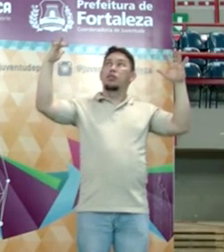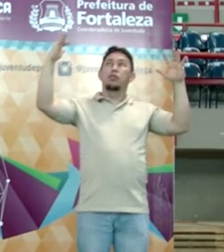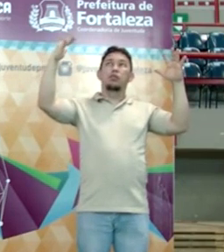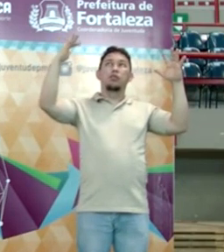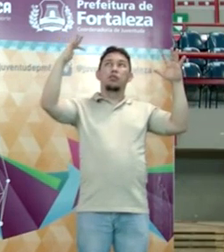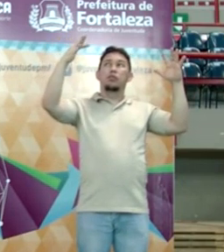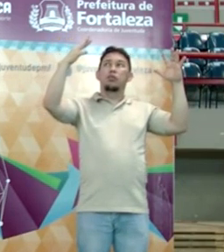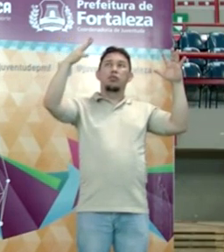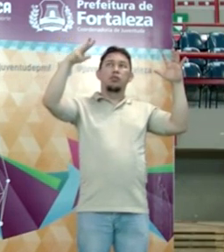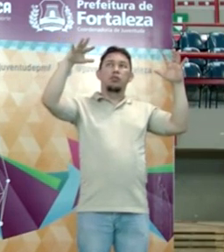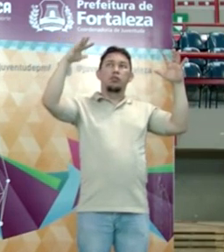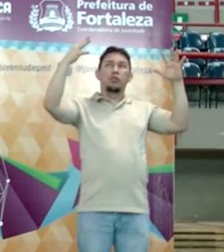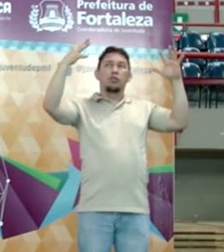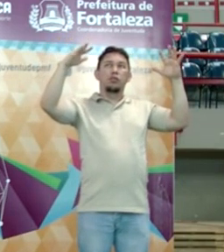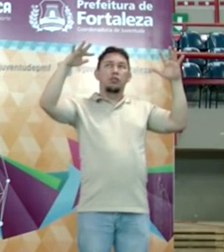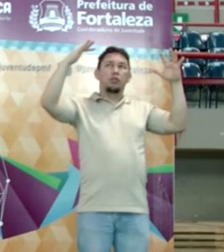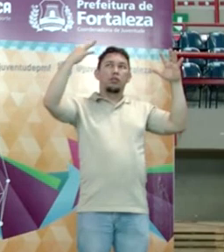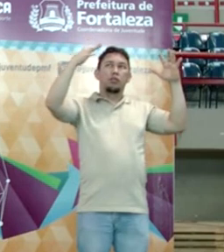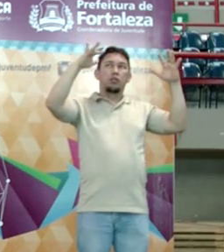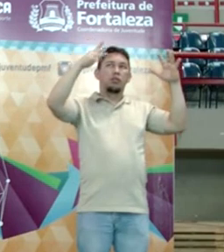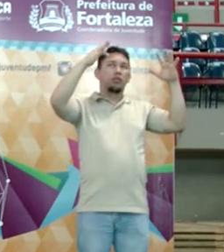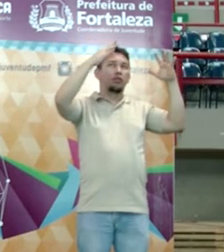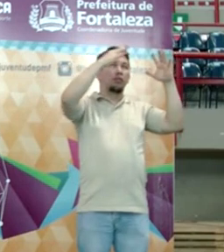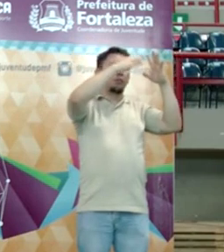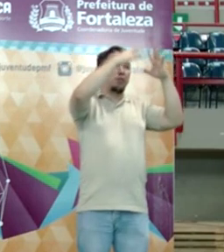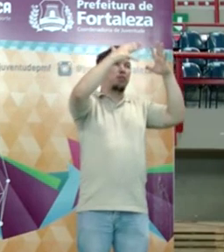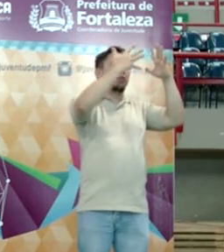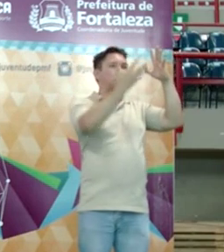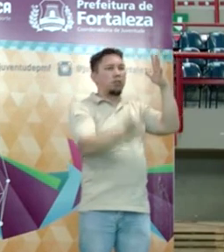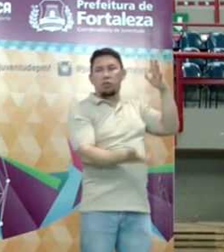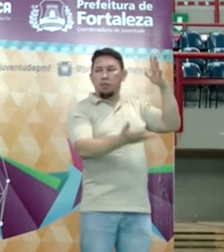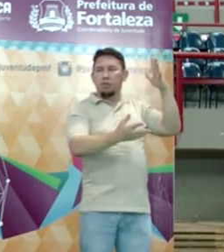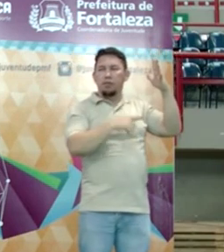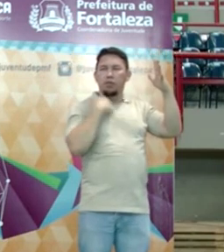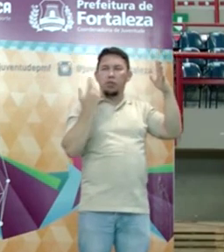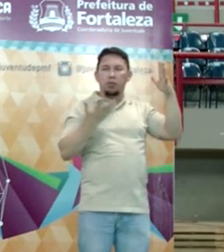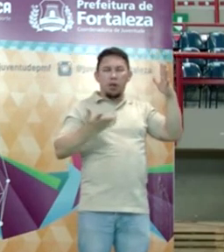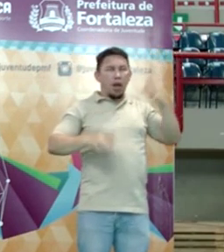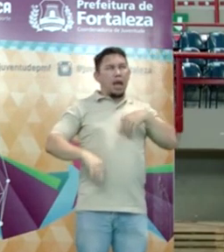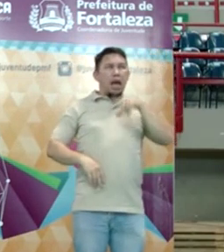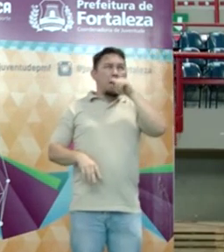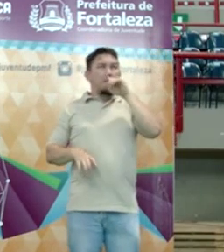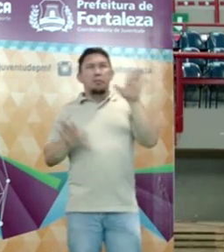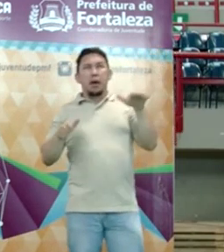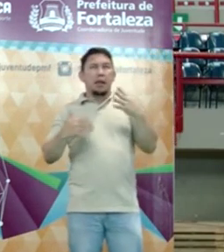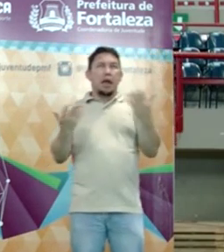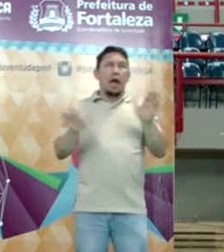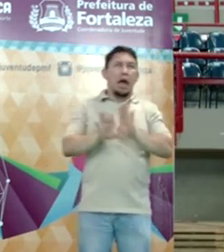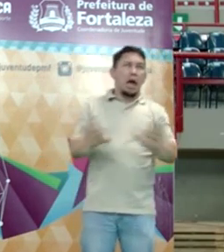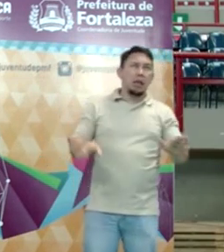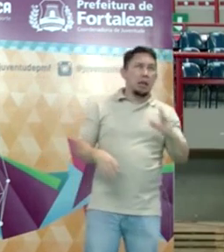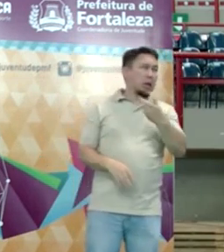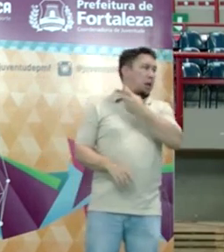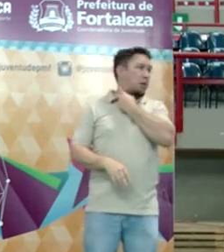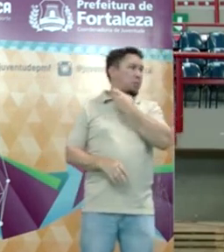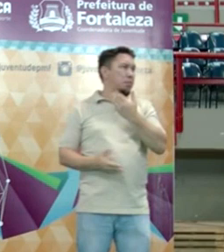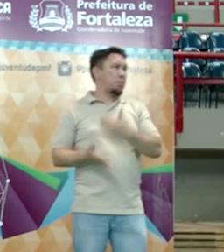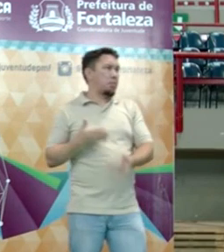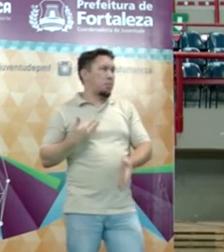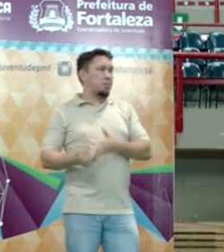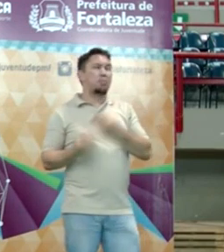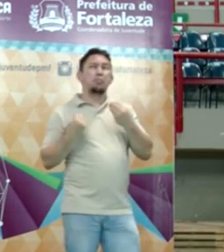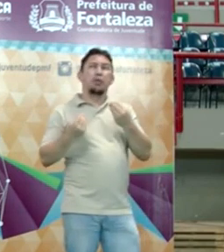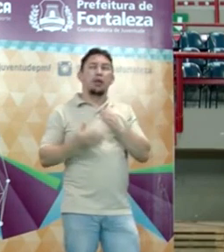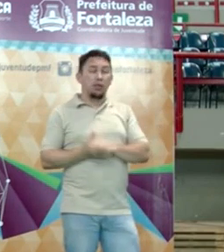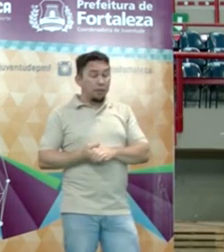ali, eles vão se tacar no aerogerador e vão morrer. Aí diz, é um passarinho, professor, é um morcego, o que é que isso